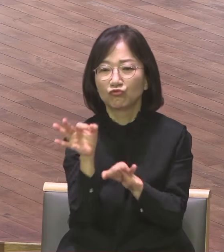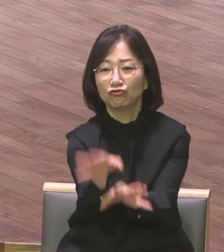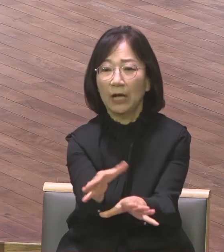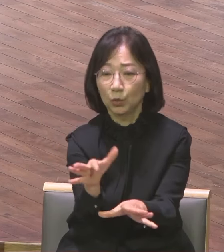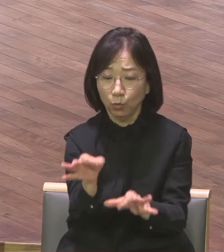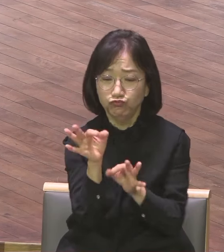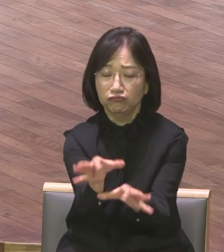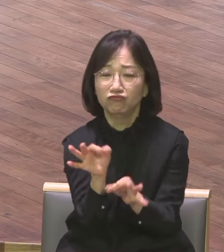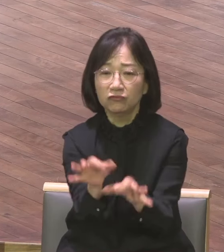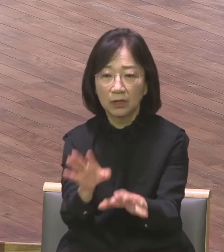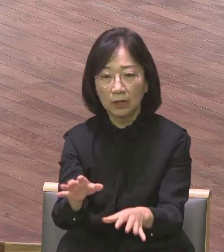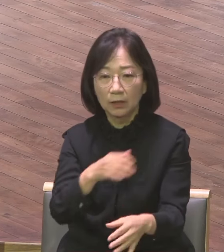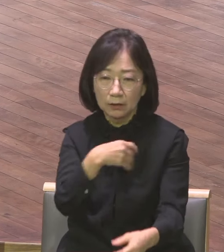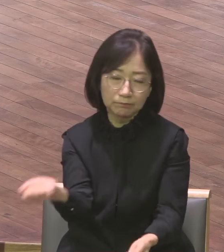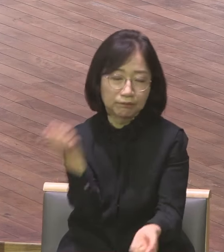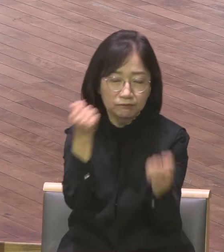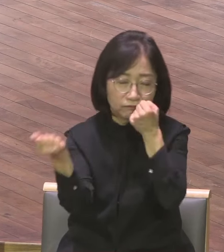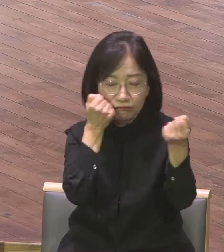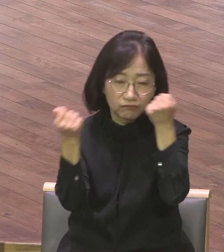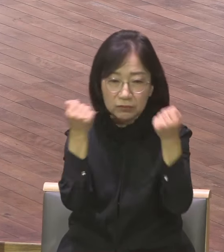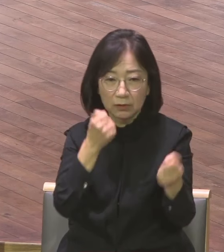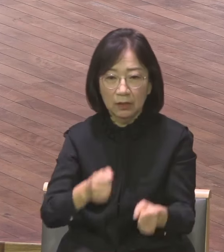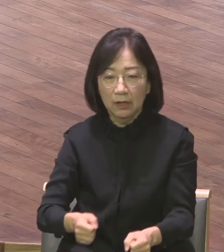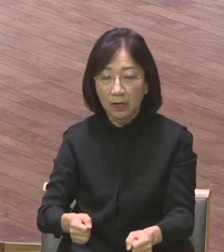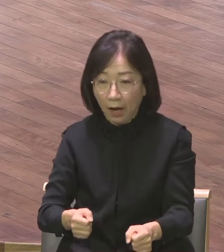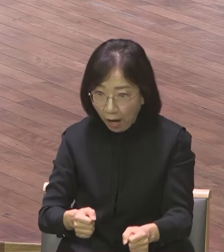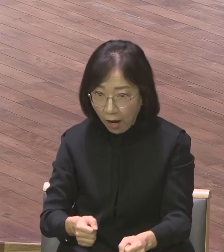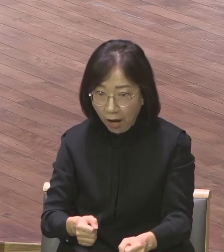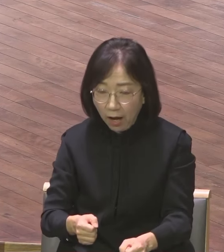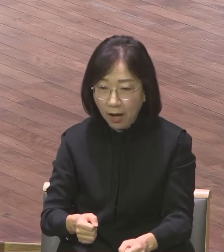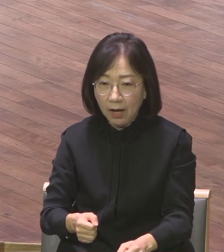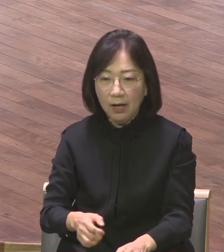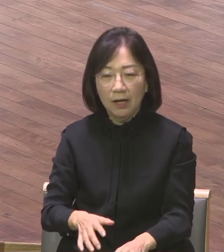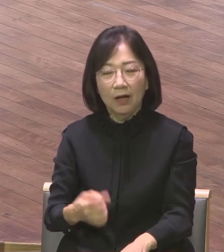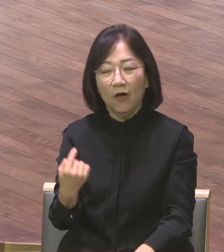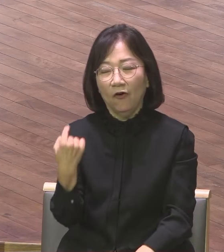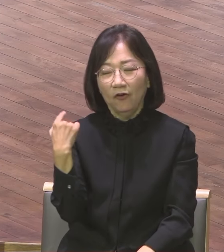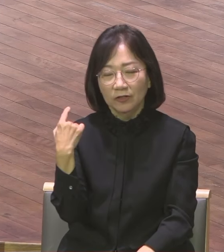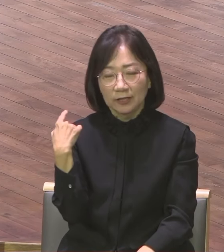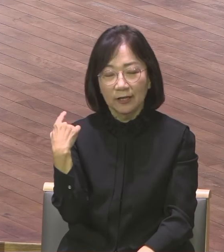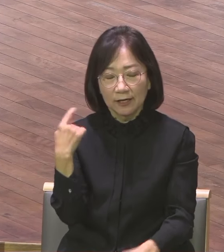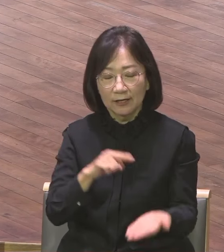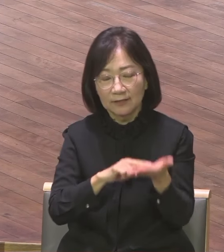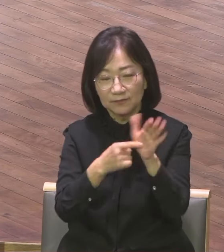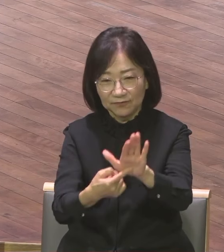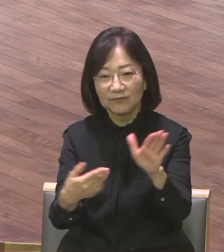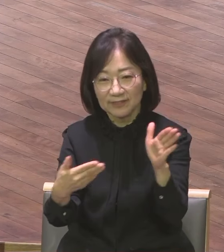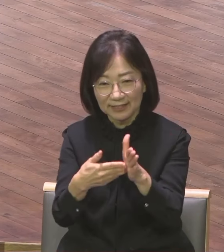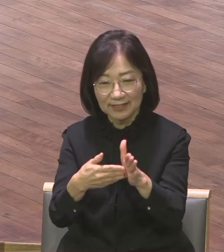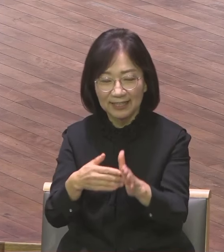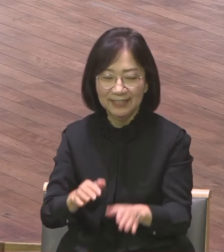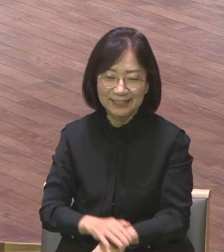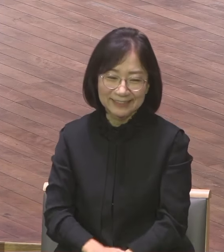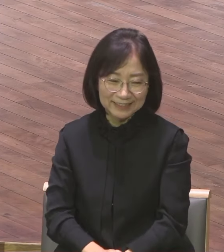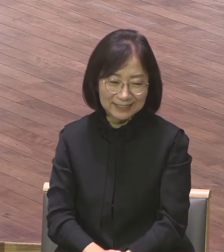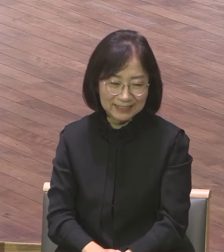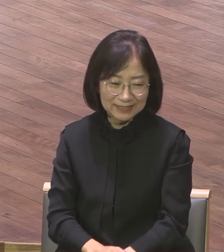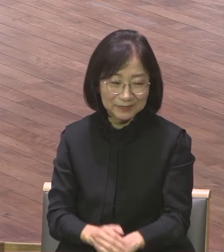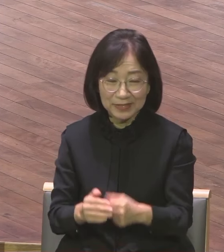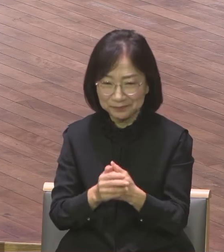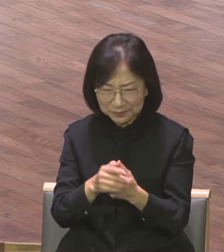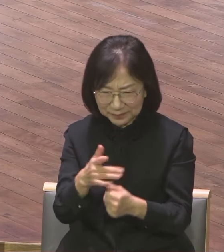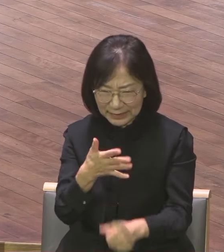완전히 사기였거든요. 뭐 거의 똑같아요. 그래서 전문가 말로는요. 자세히